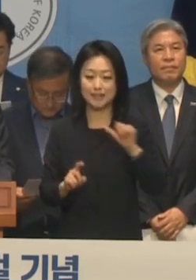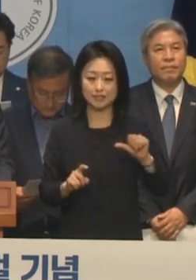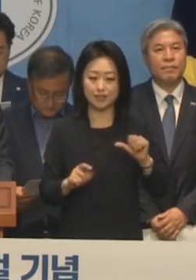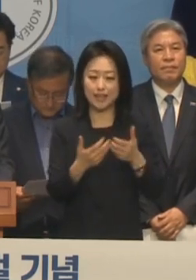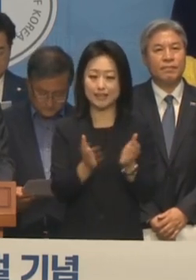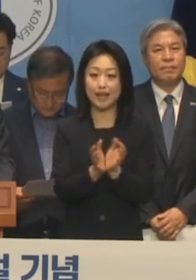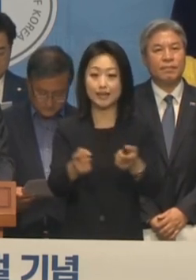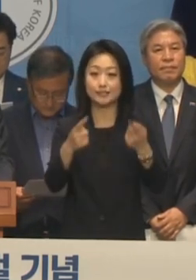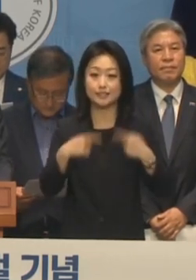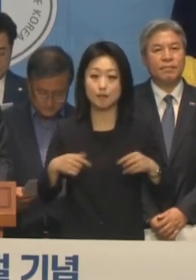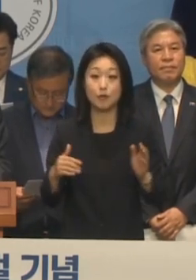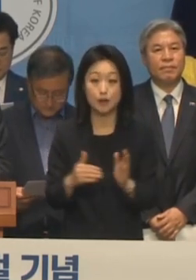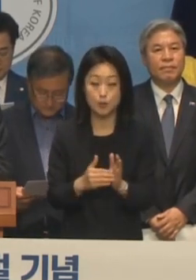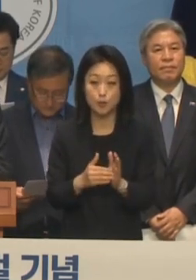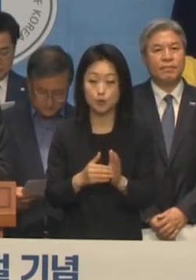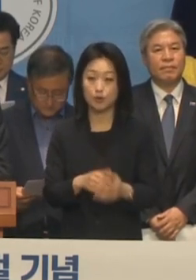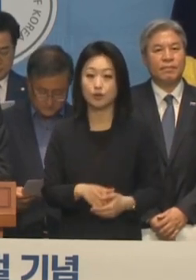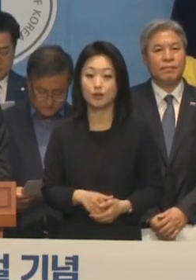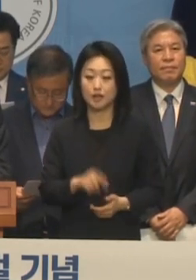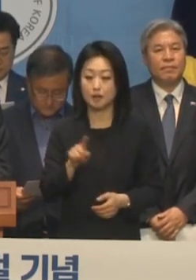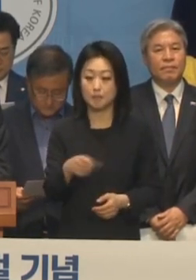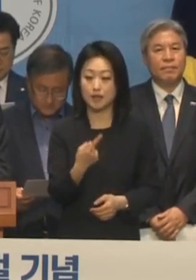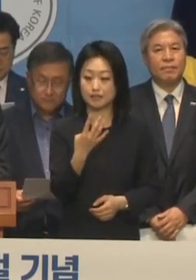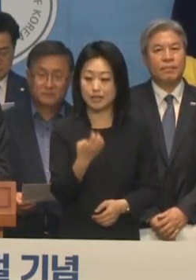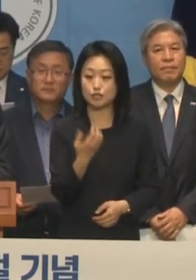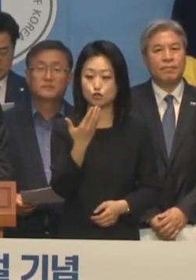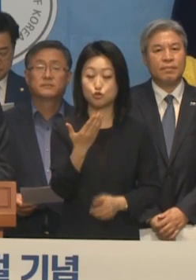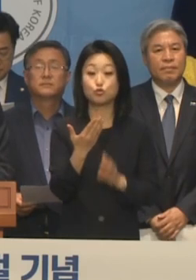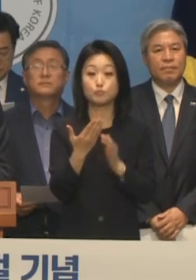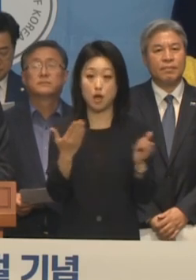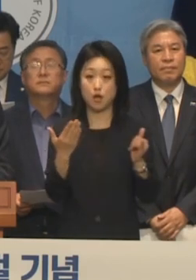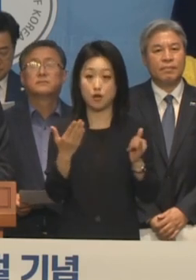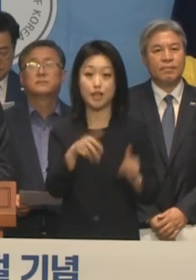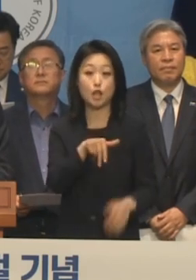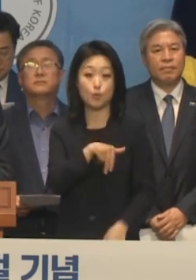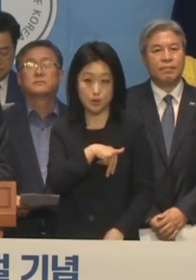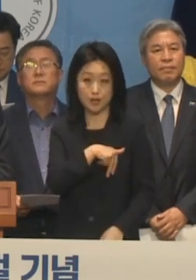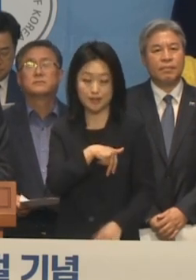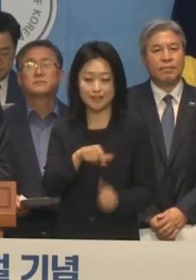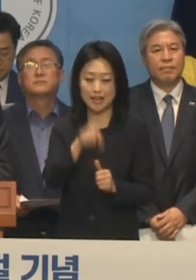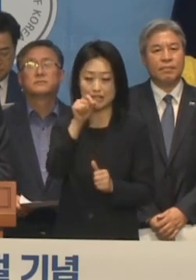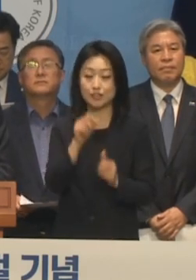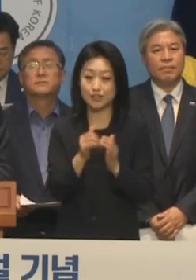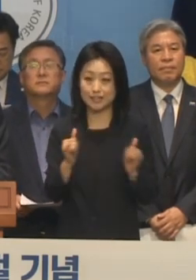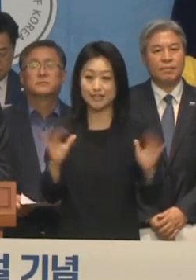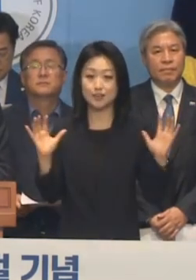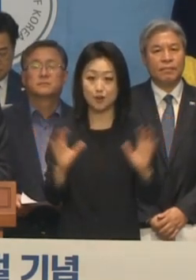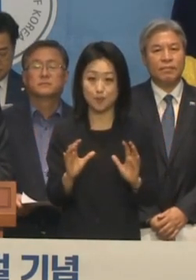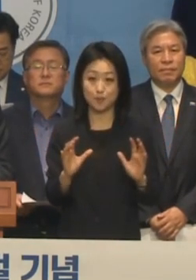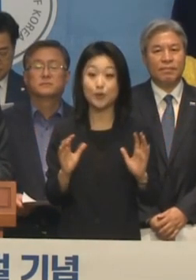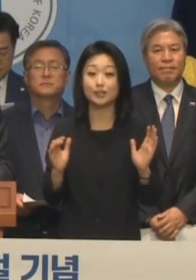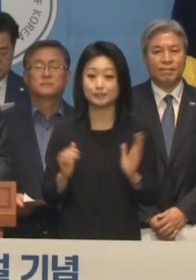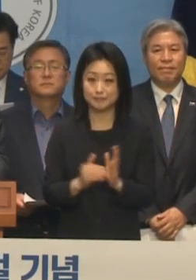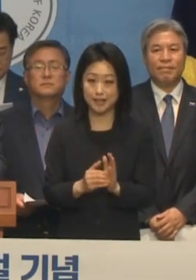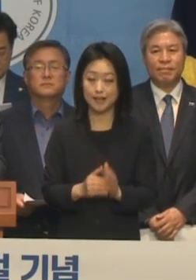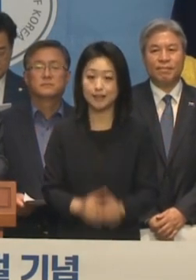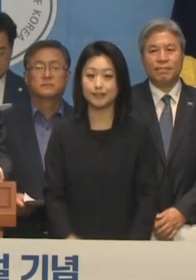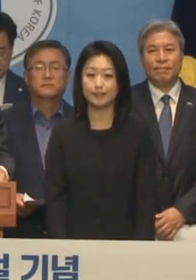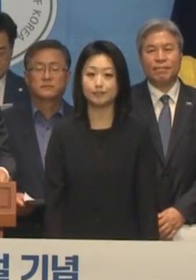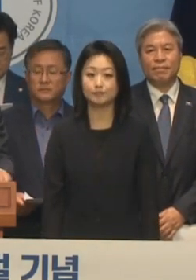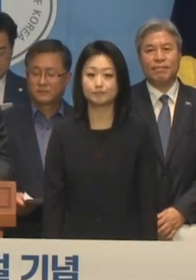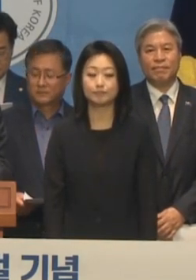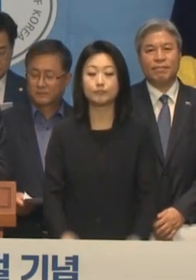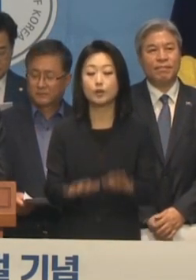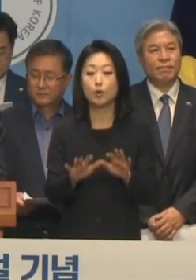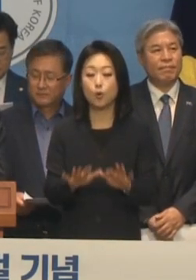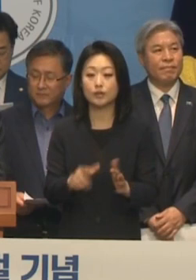했고 총 149명의 국회의원 당선인들께서 함께 해주셨습니다. 오늘